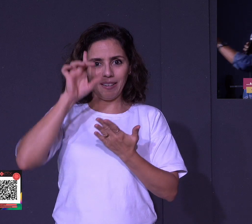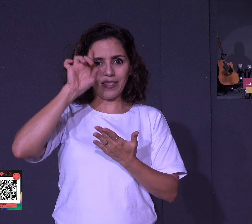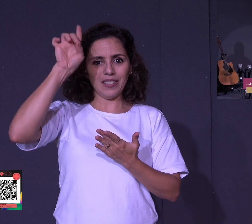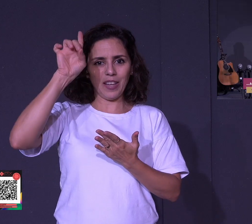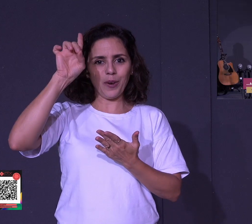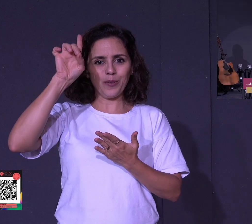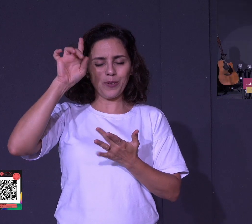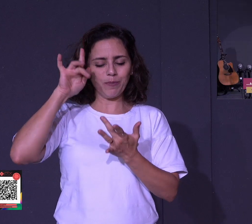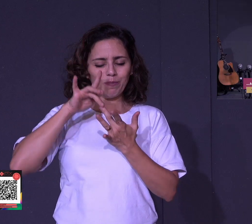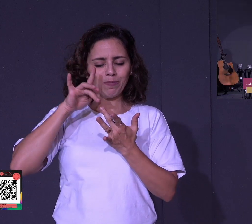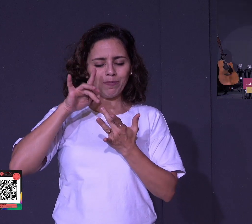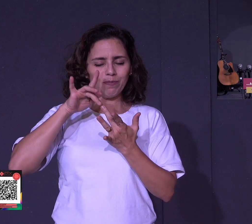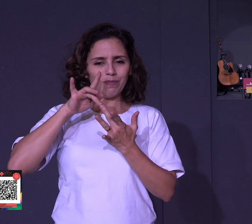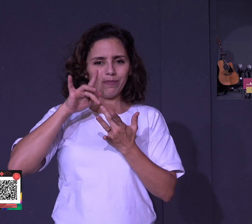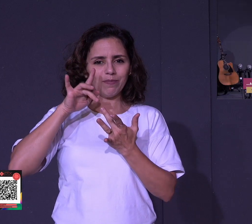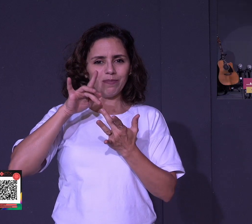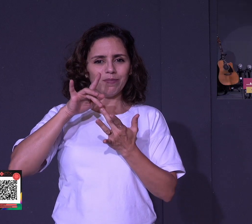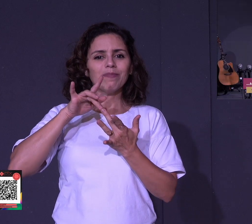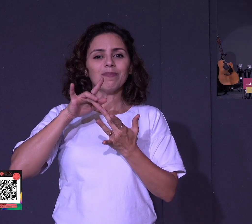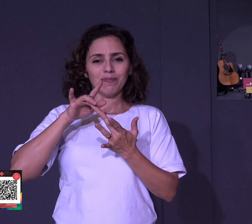Como é que você foge da tentação?